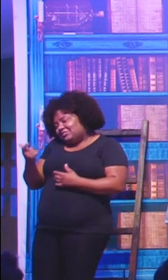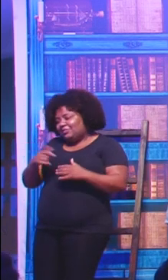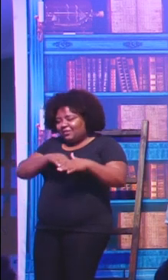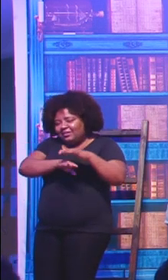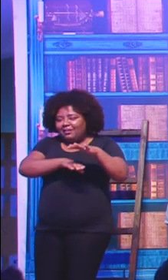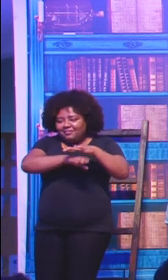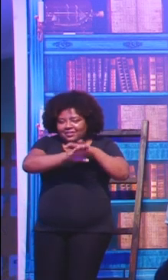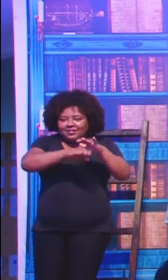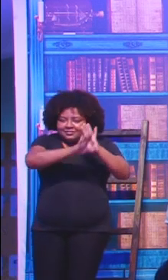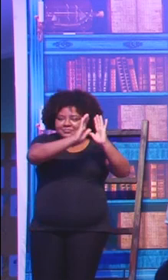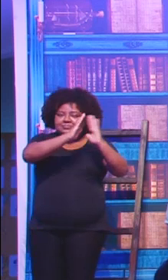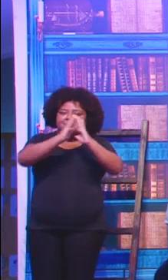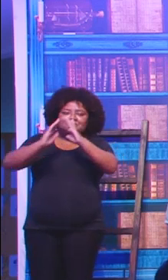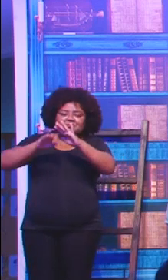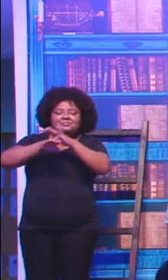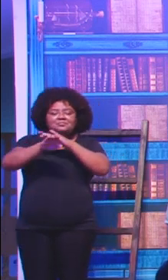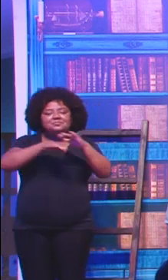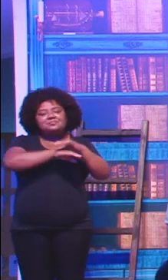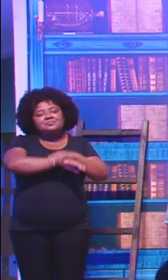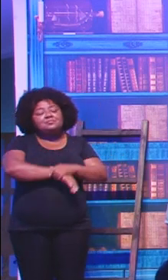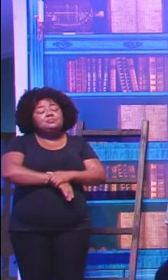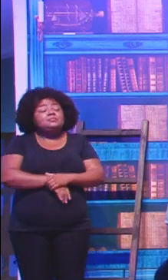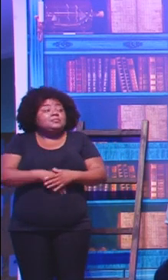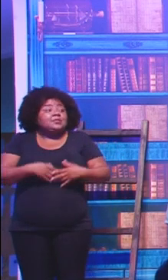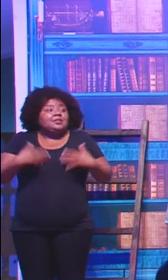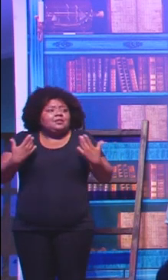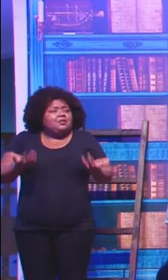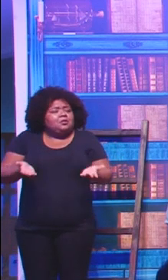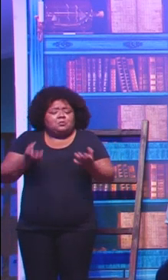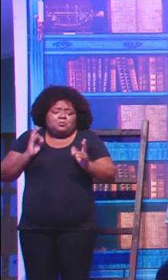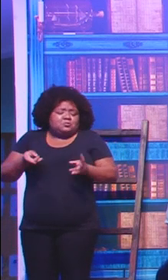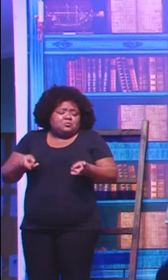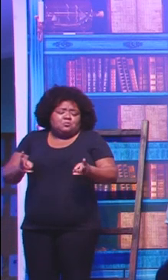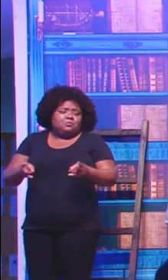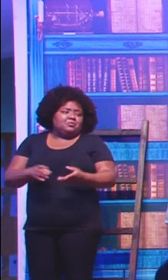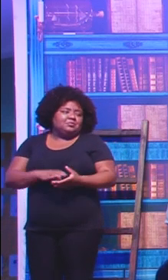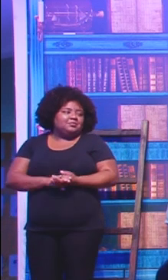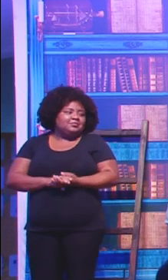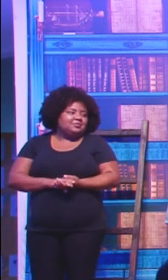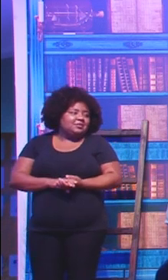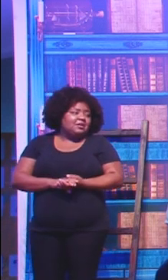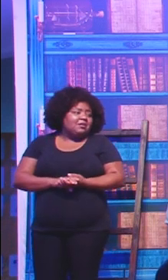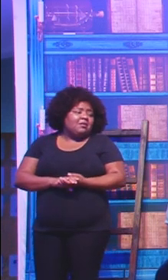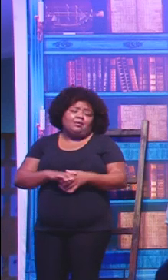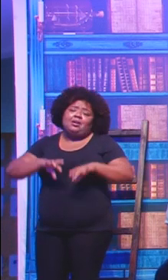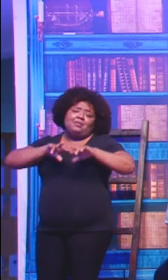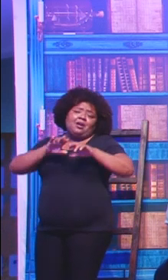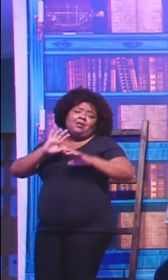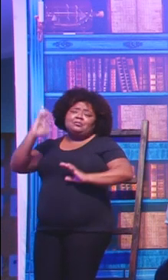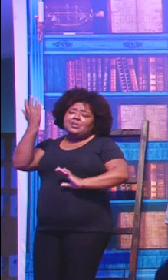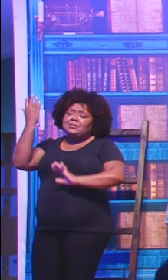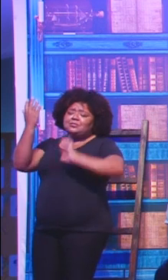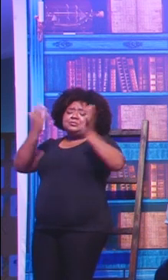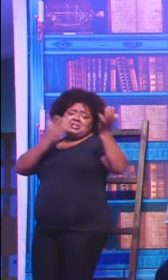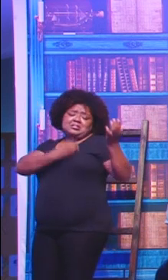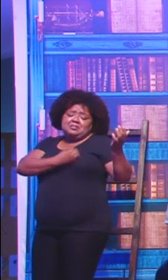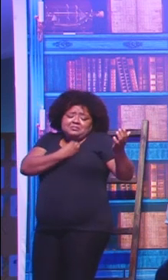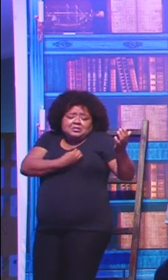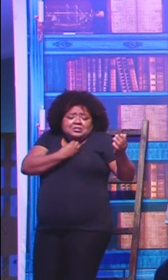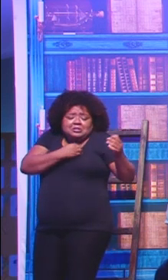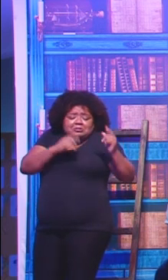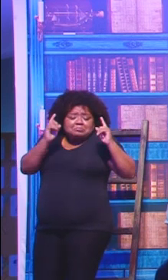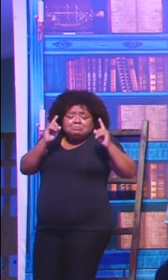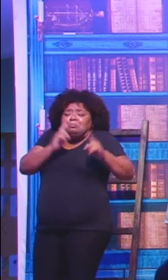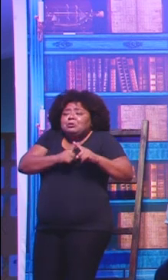cantos. E aquilo foi... permaneceu. É dessas coisas da vida que a gente não sabe... dizer por